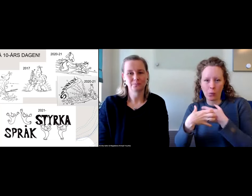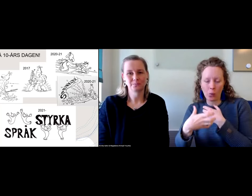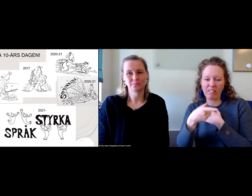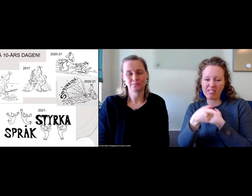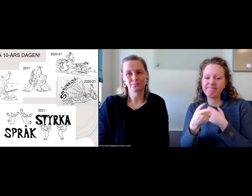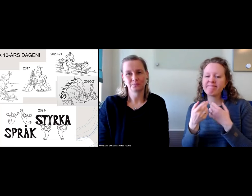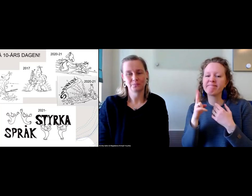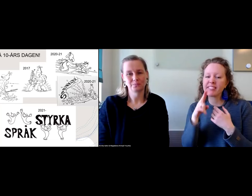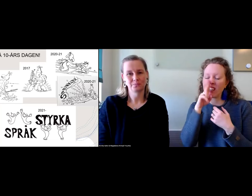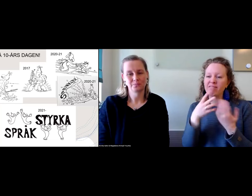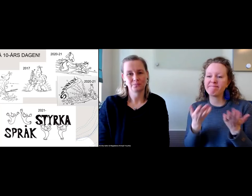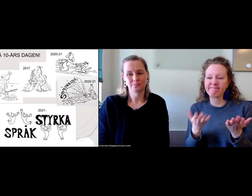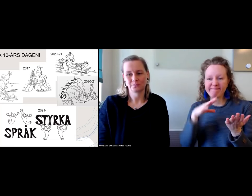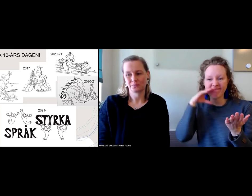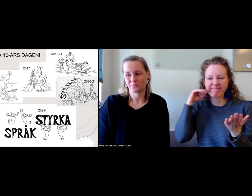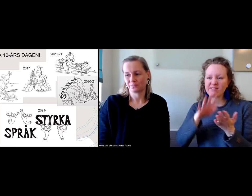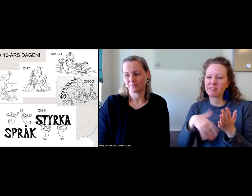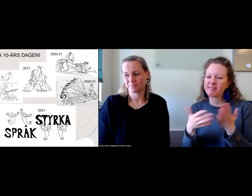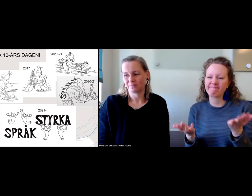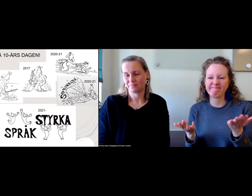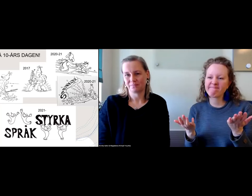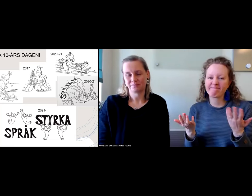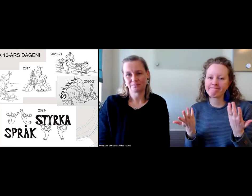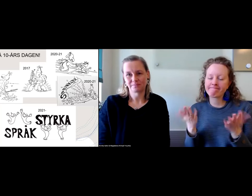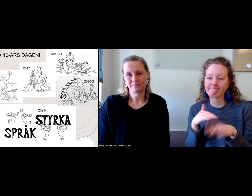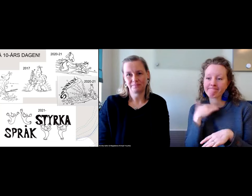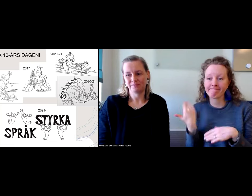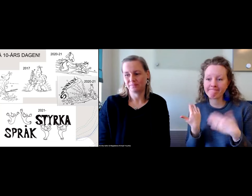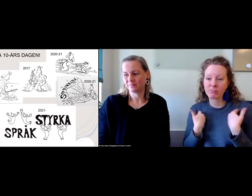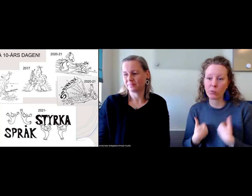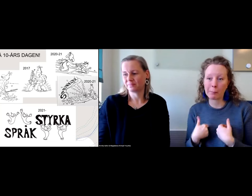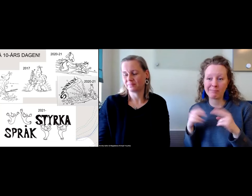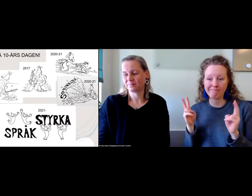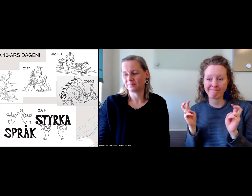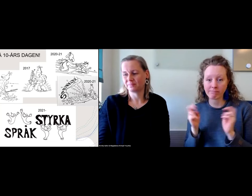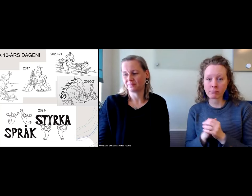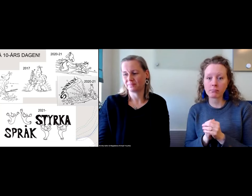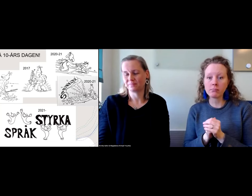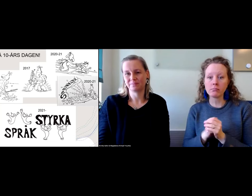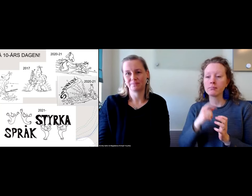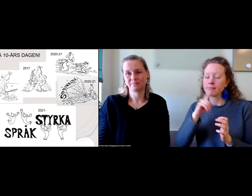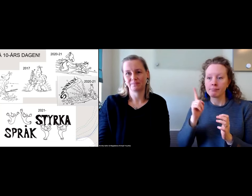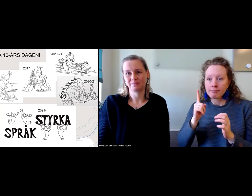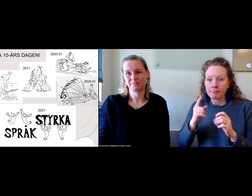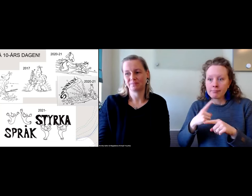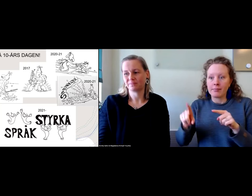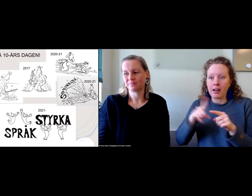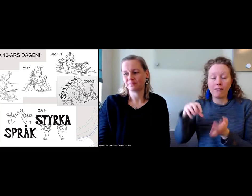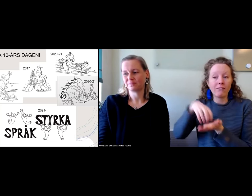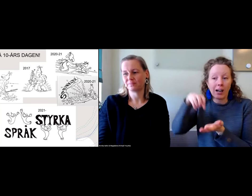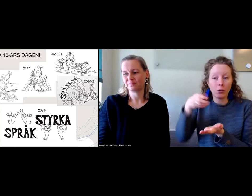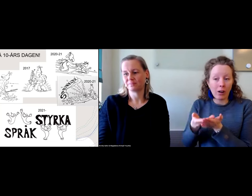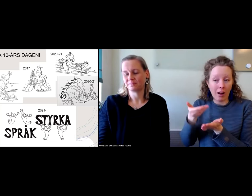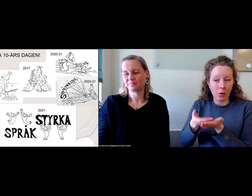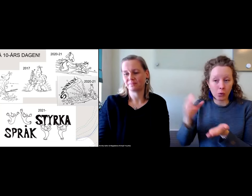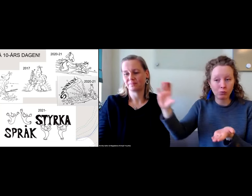piirsi nämä ensimmäisen kerran silloin 2014 niin visualisoimaan vähän sitä, että kieli on kuolemassa. Mitä se